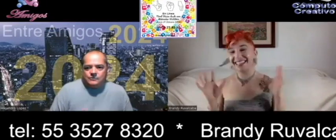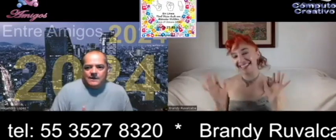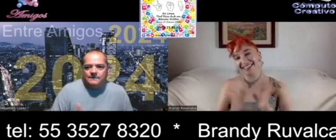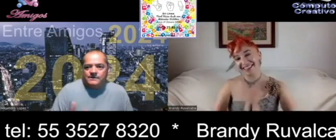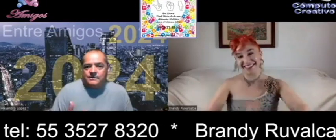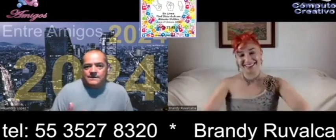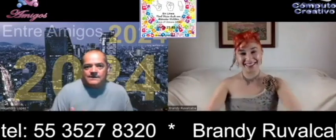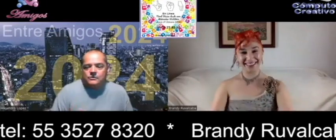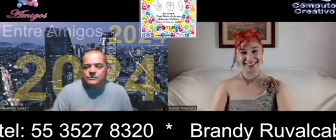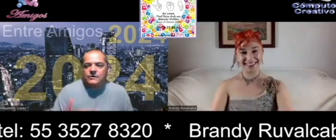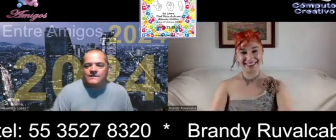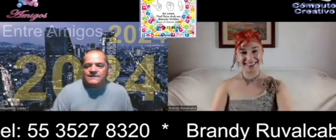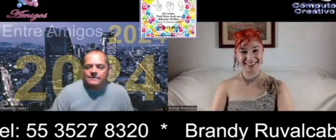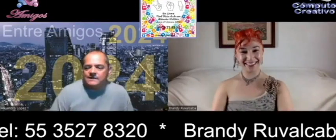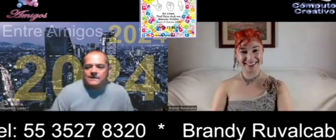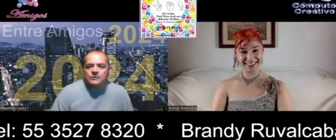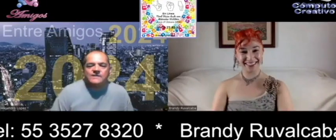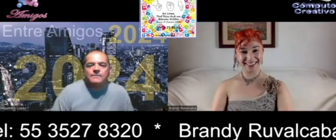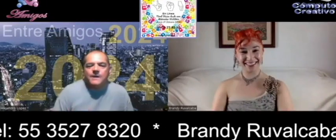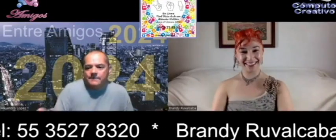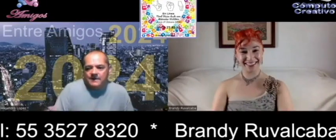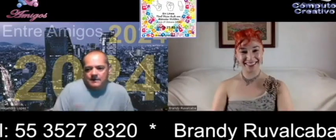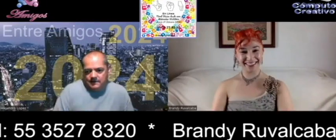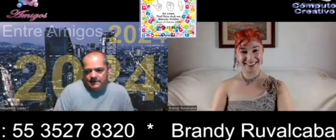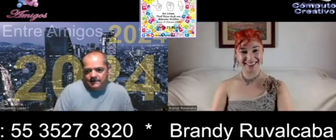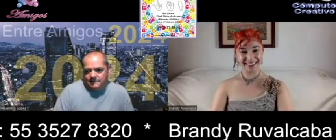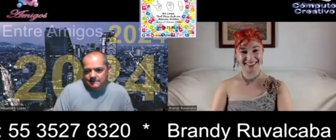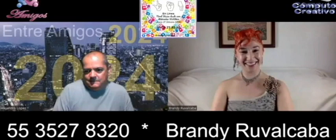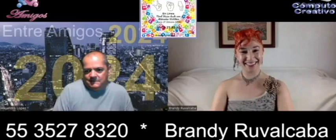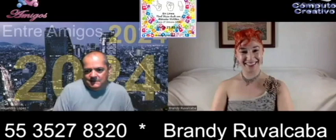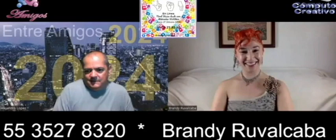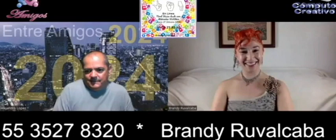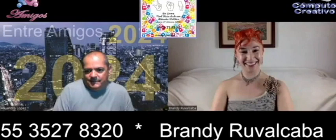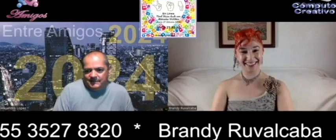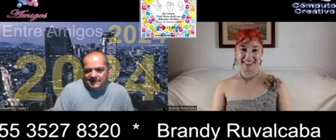Sí, dices, en vez de decir, usa el WhatsApp, WhatsAppéame,